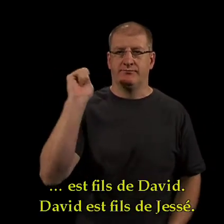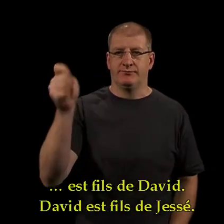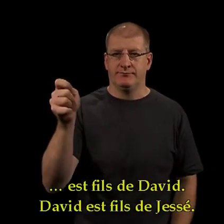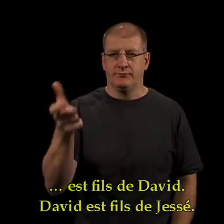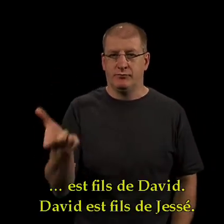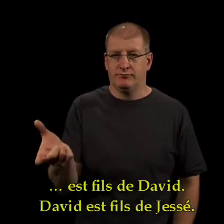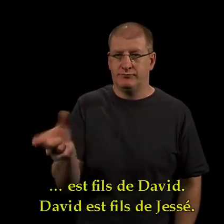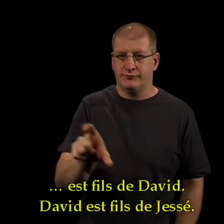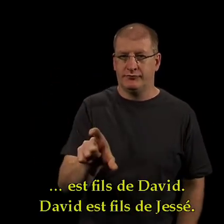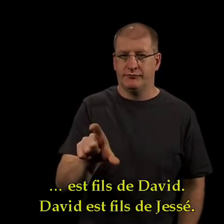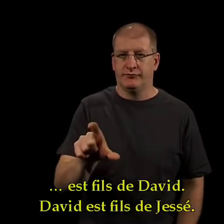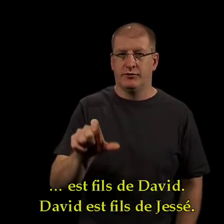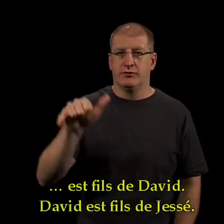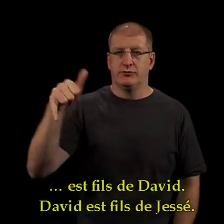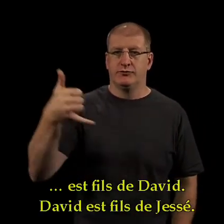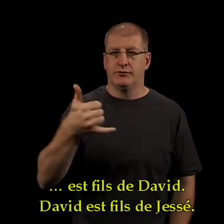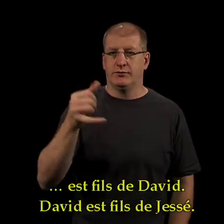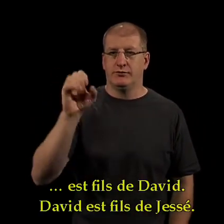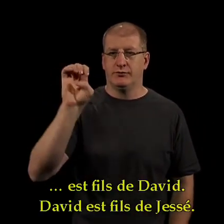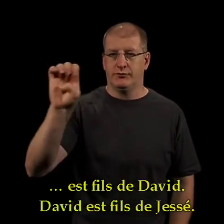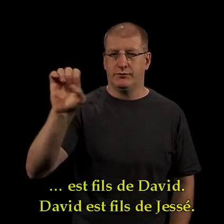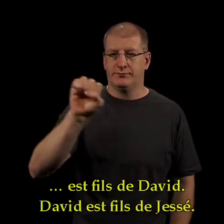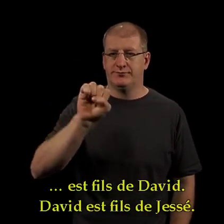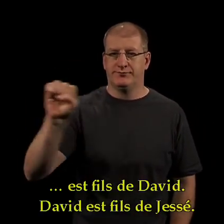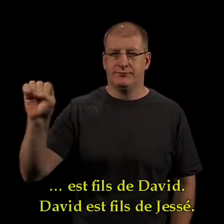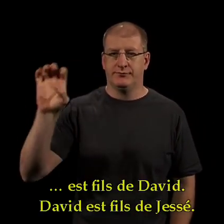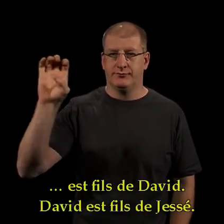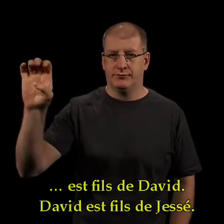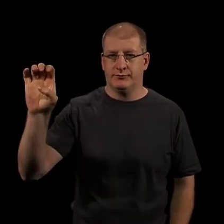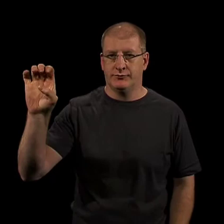C fils de David. David est fils de Gessée.